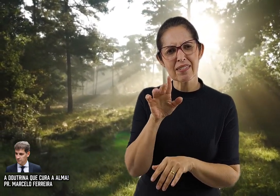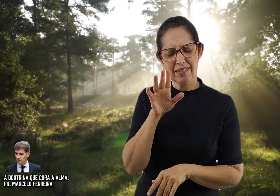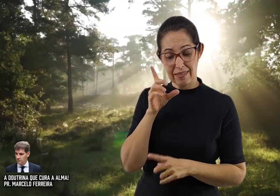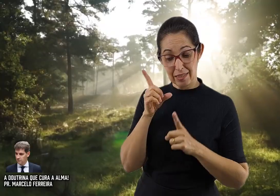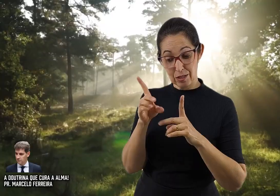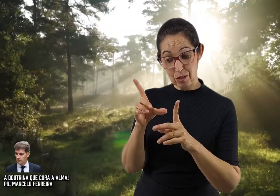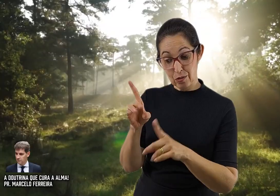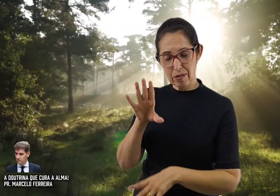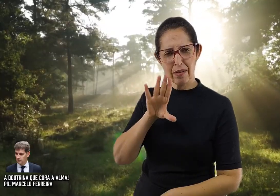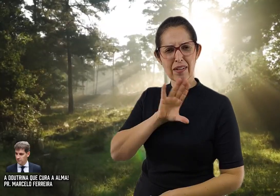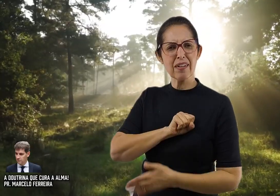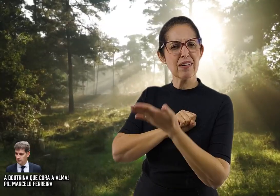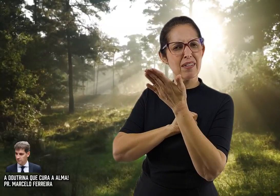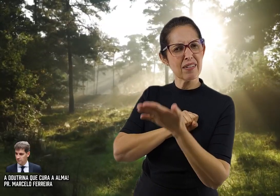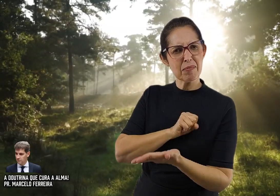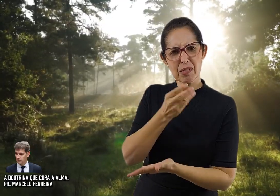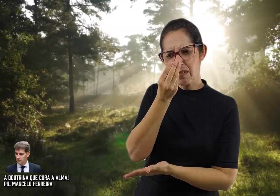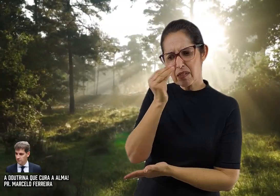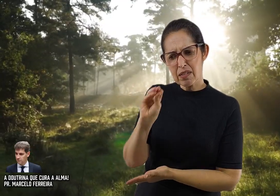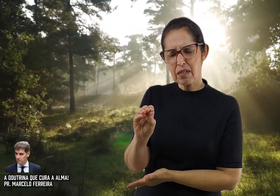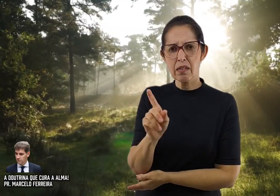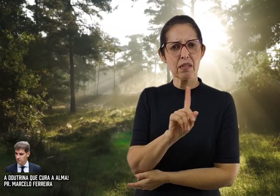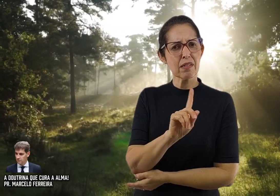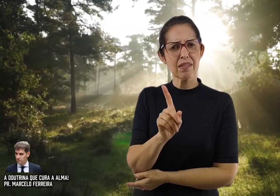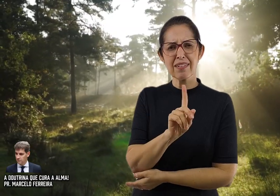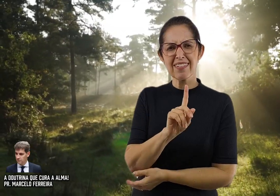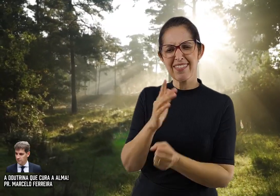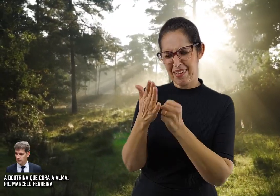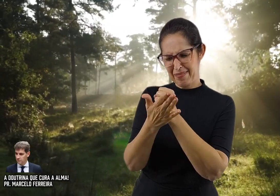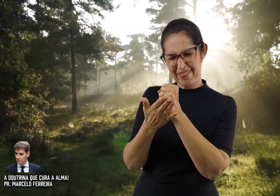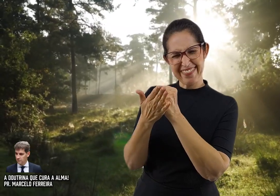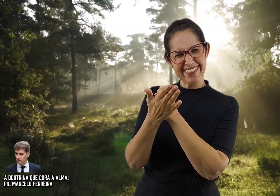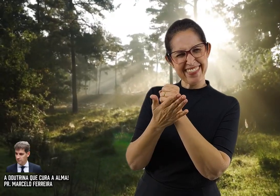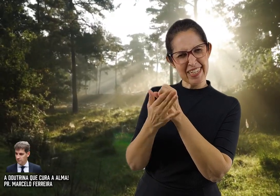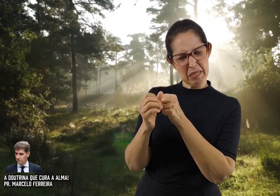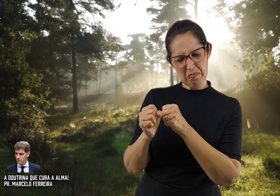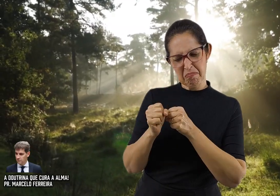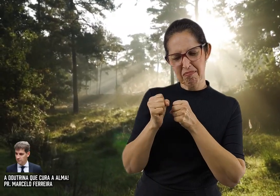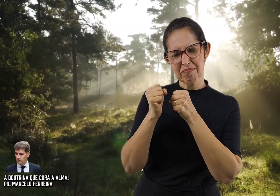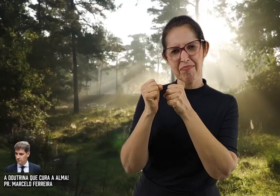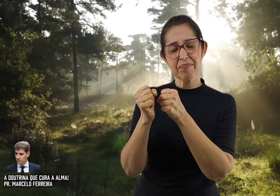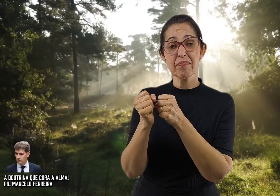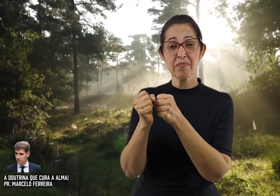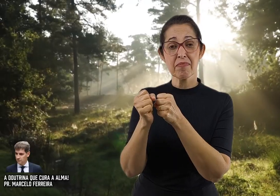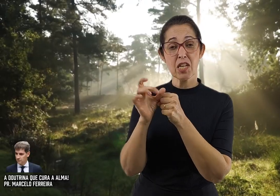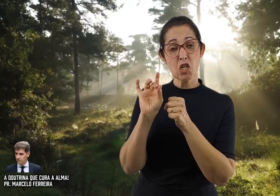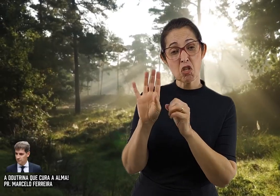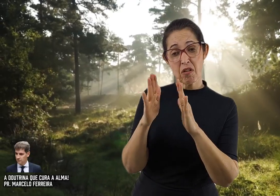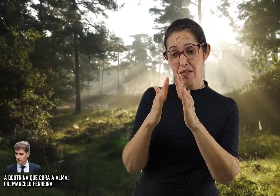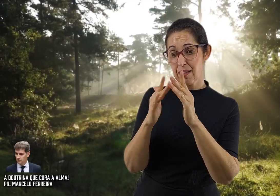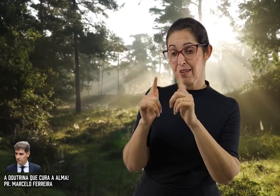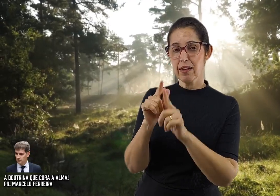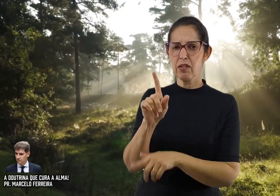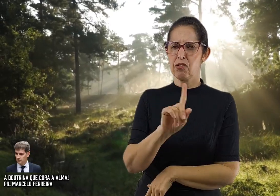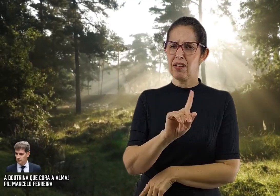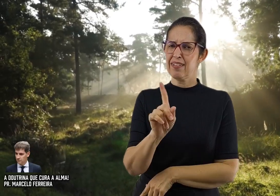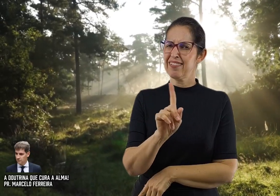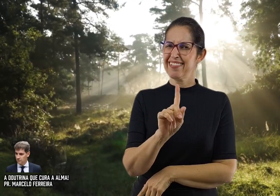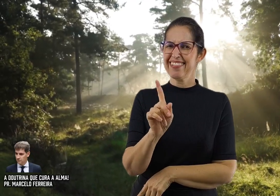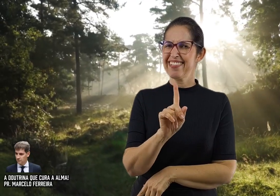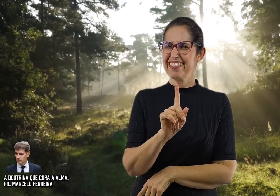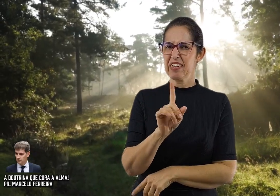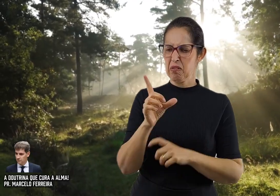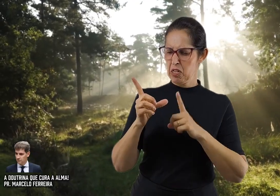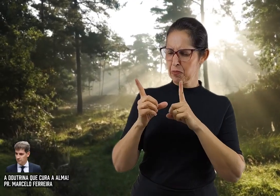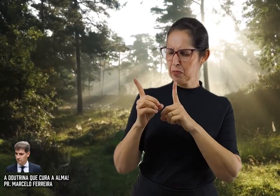doutrina, porque elas são doutrinas, são colunas fortes, não só da igreja. Hoje as doutrinas